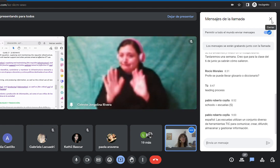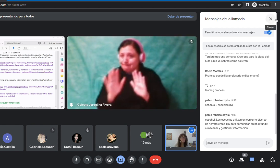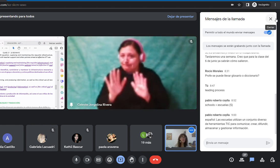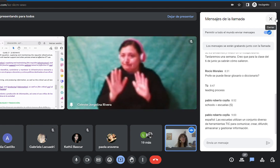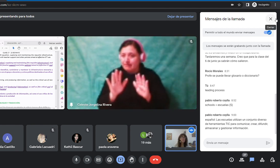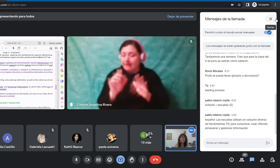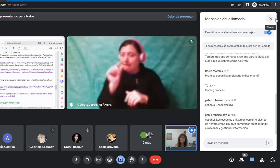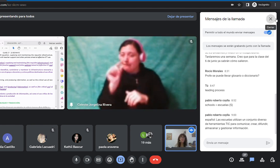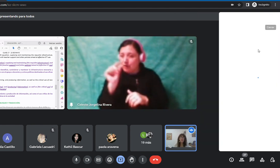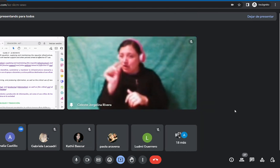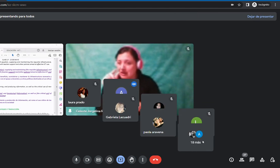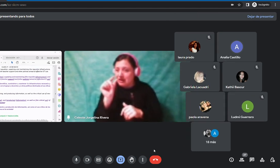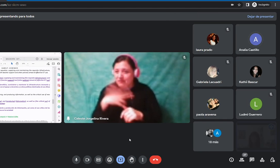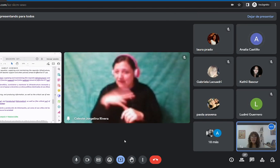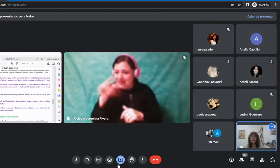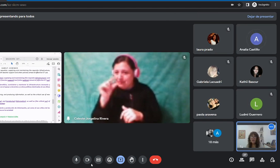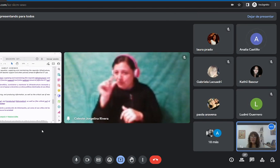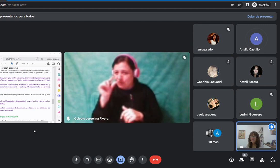Bien, muy bien, Pablo.